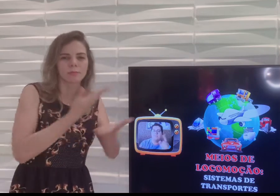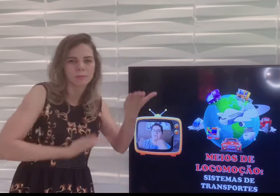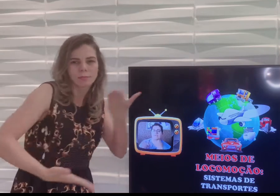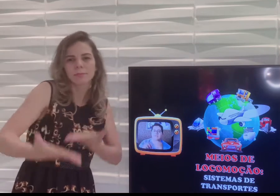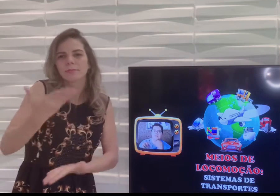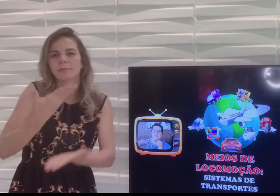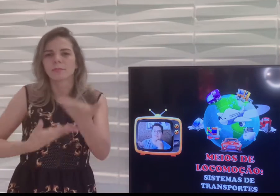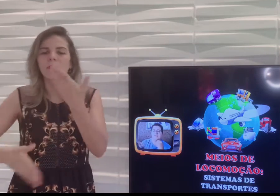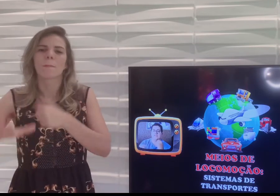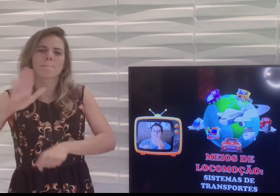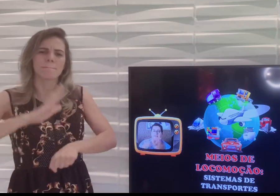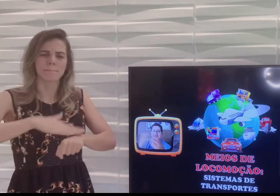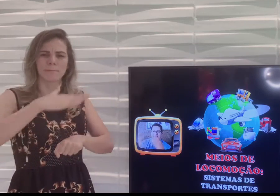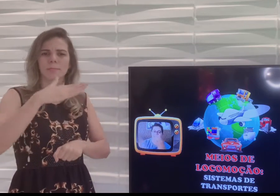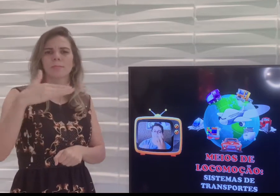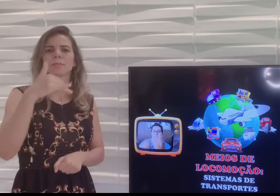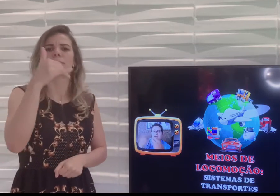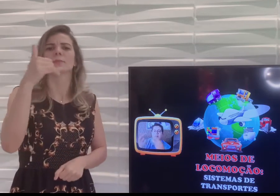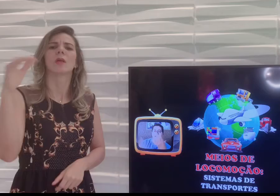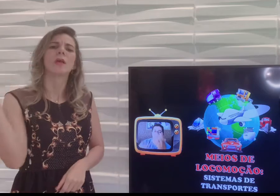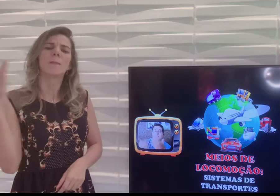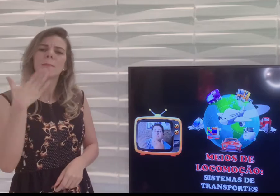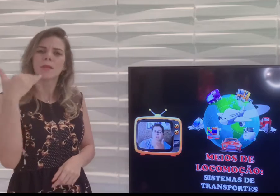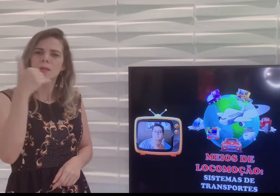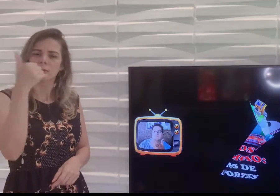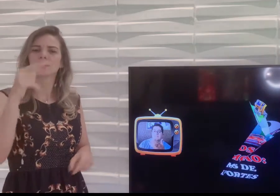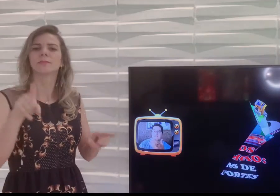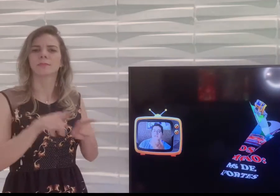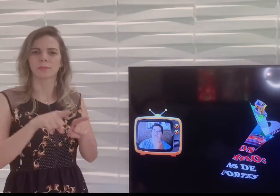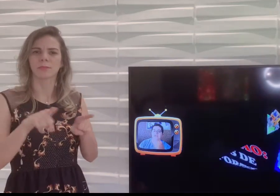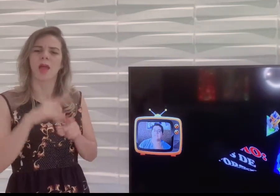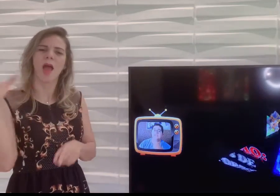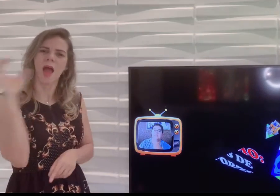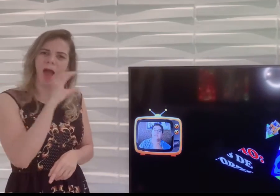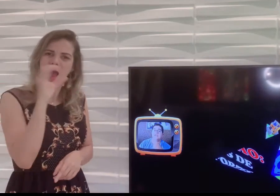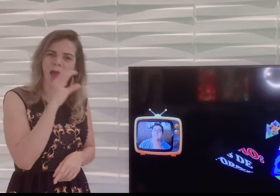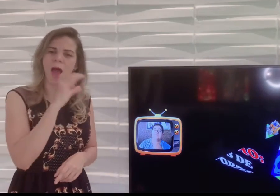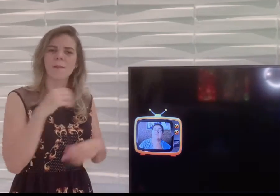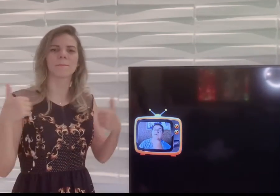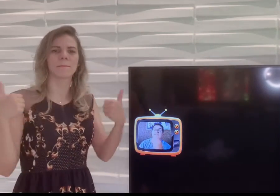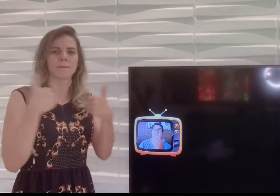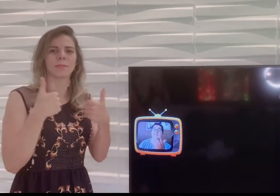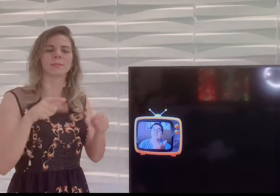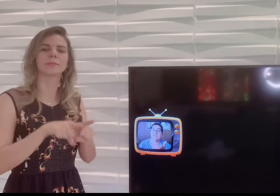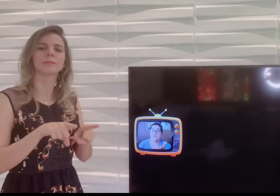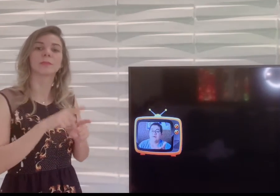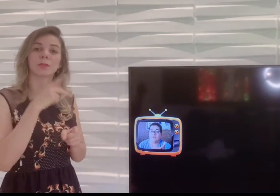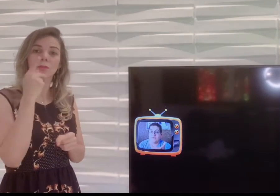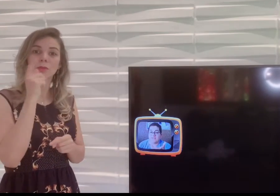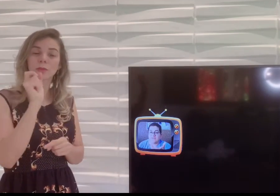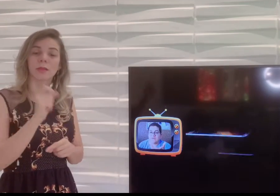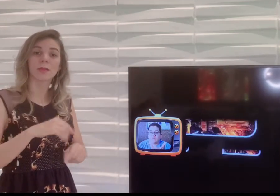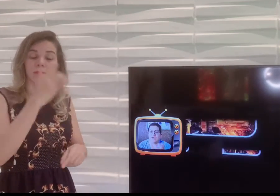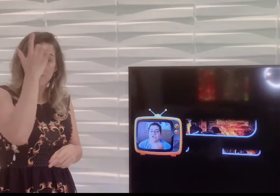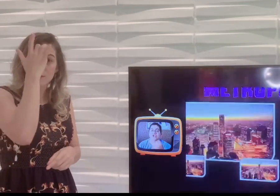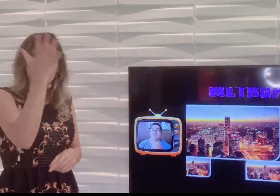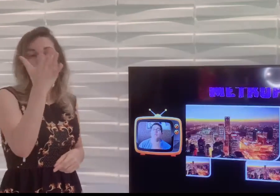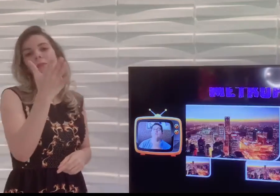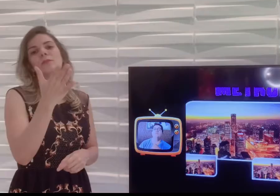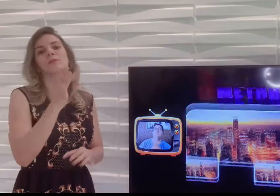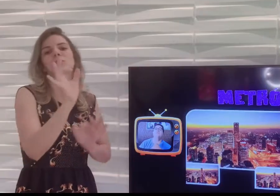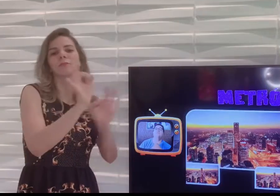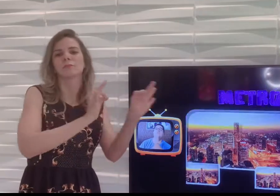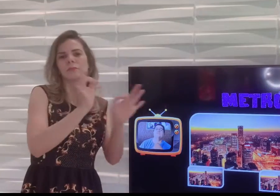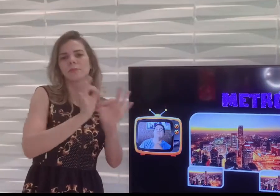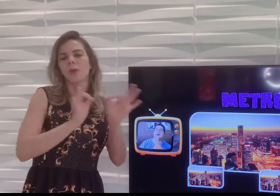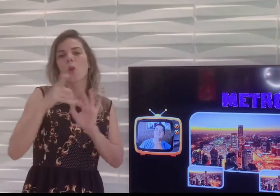ficando mais fortalecidas, mais rápidas, mais próximas, nós dizemos que elas facilitam a formação de um